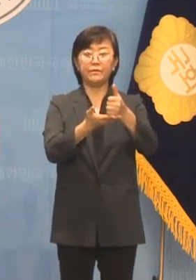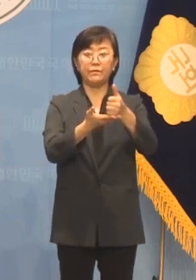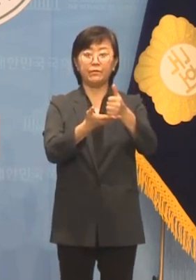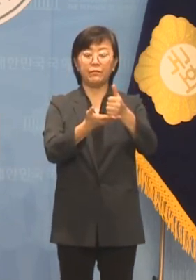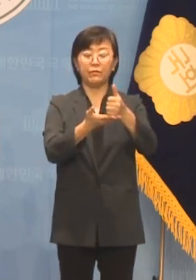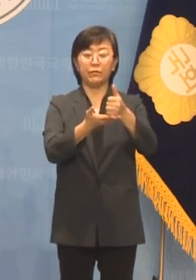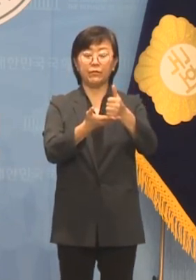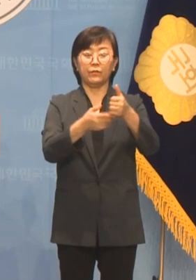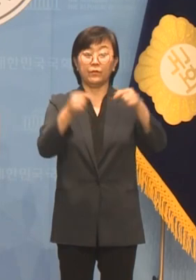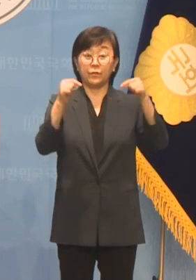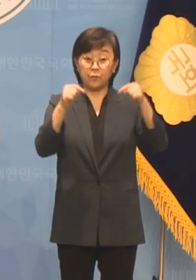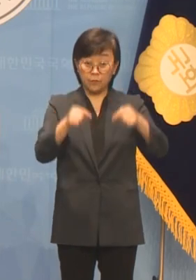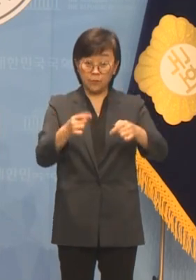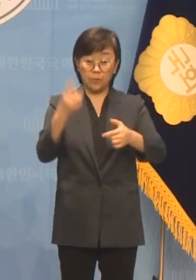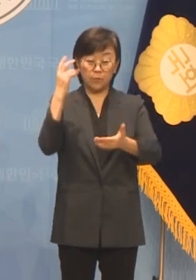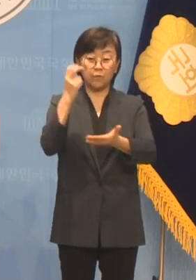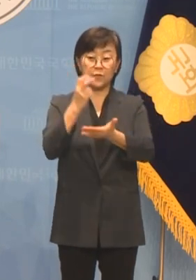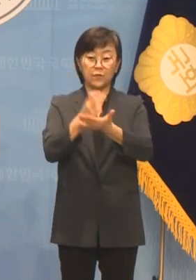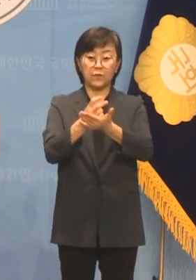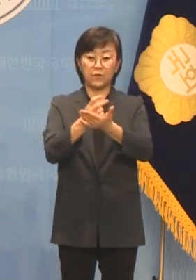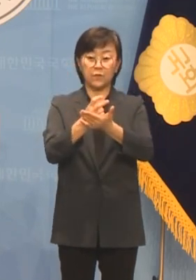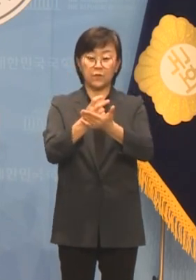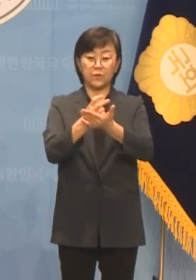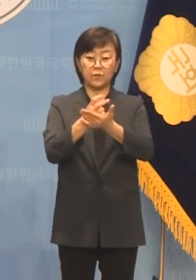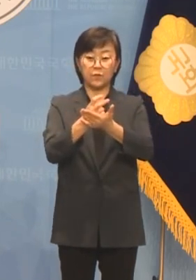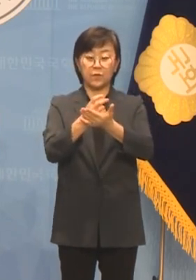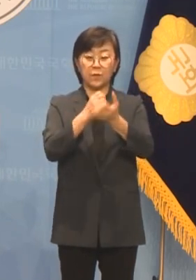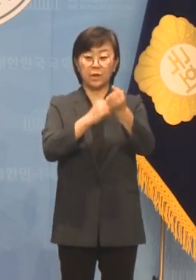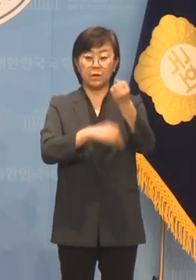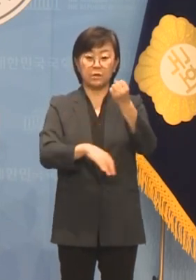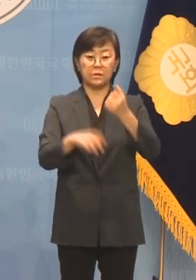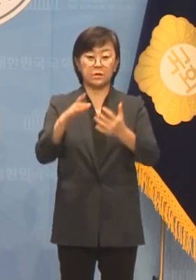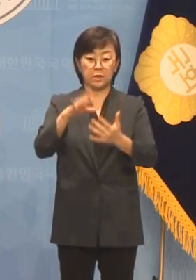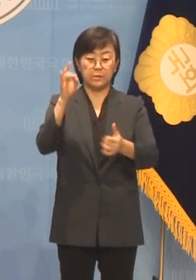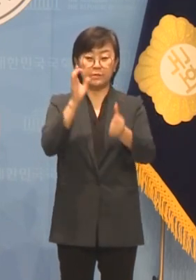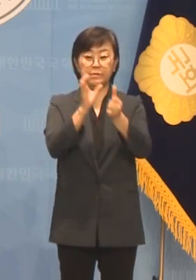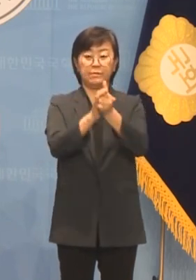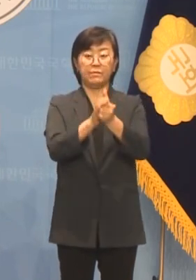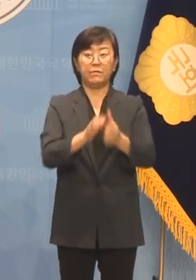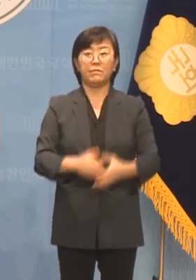위원 간 협의하여 원칙과 상식을 바탕으로 선임한다.